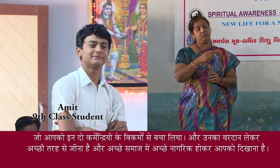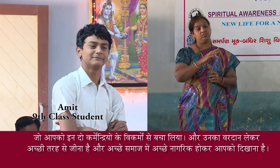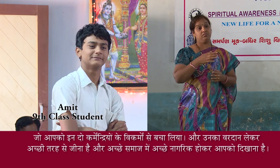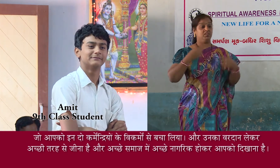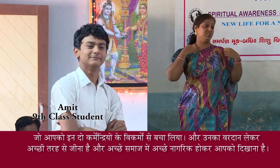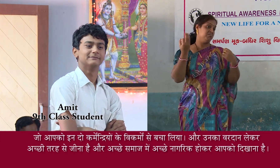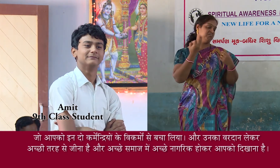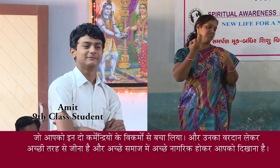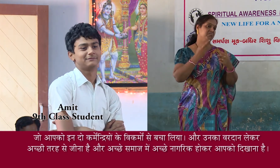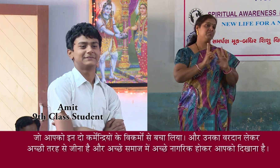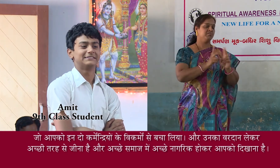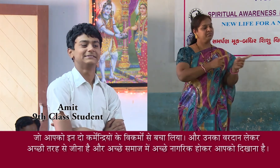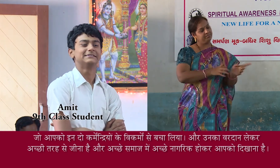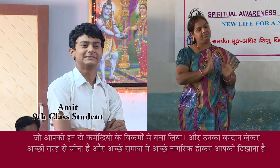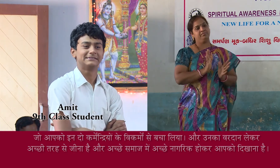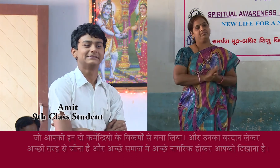है।